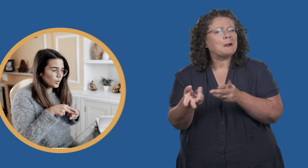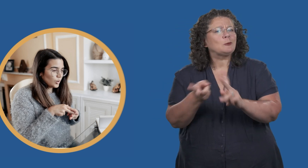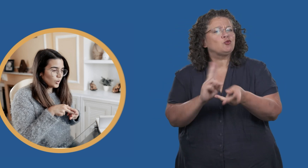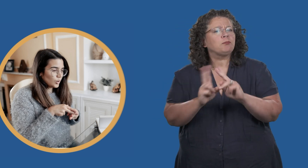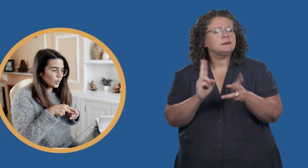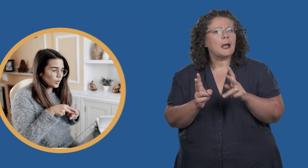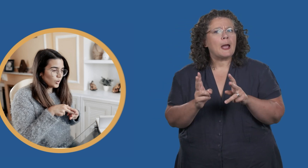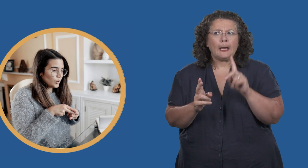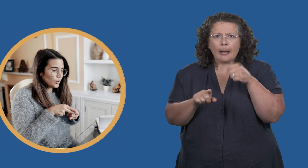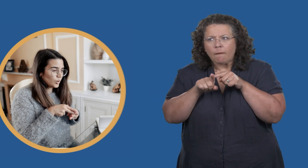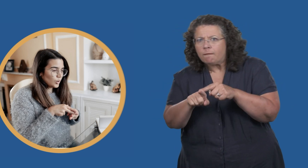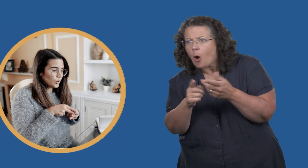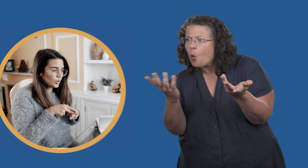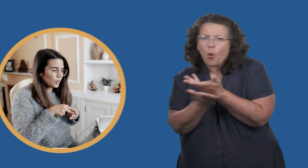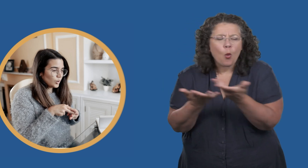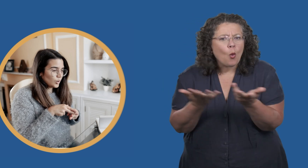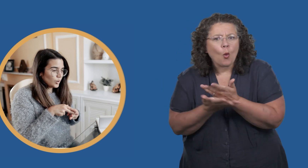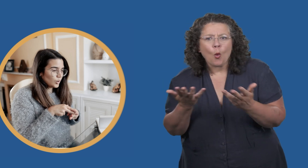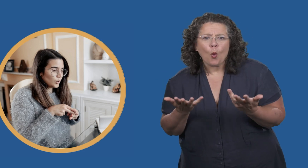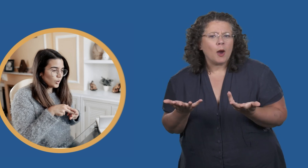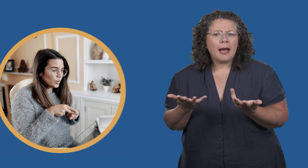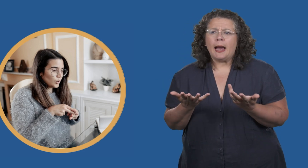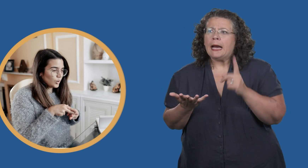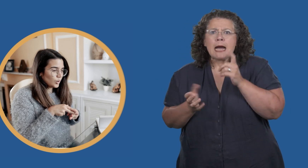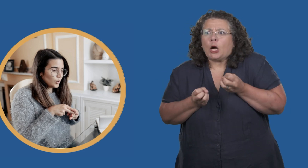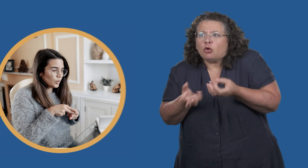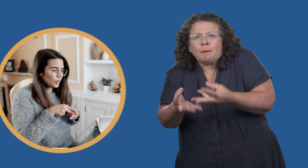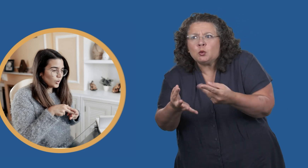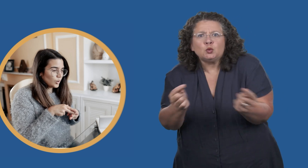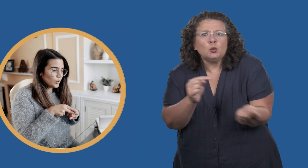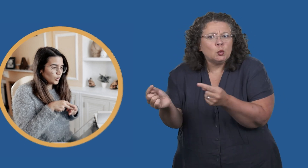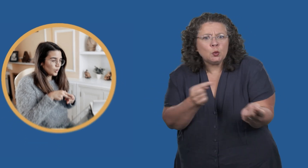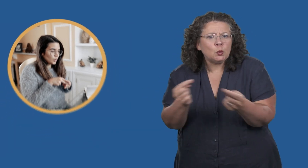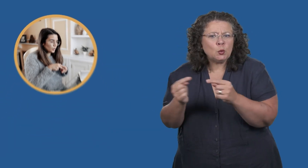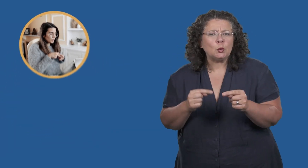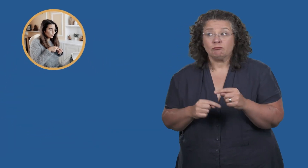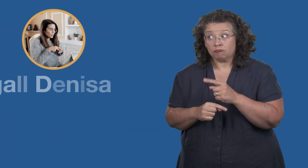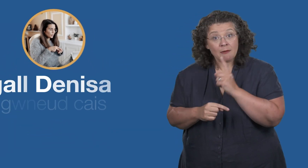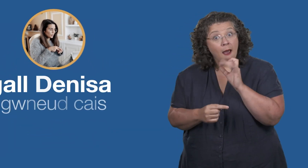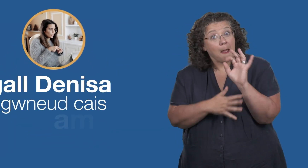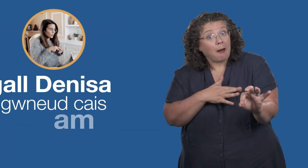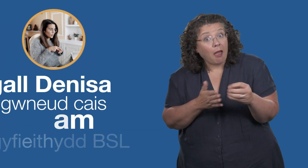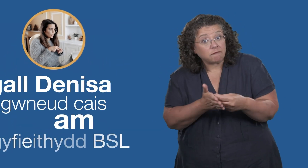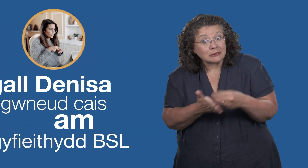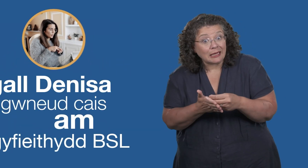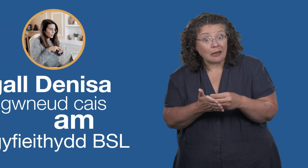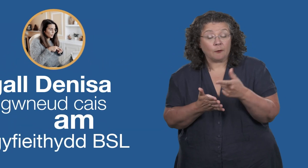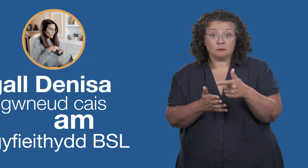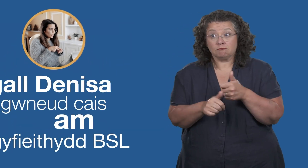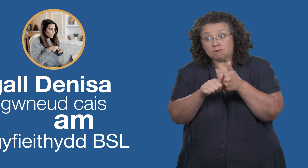bod hi heb gyfieithydd BSL, ac nid yw'n gallu dilyn na chyfrannu at y ddadl. Gall wneud cais i'r